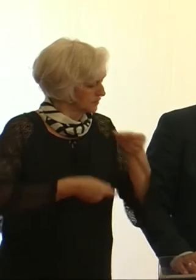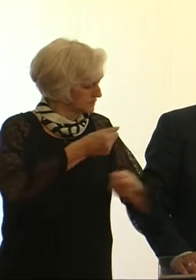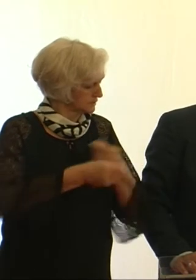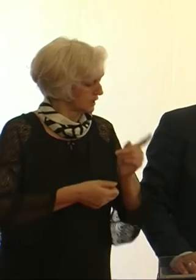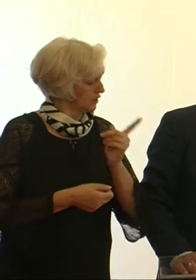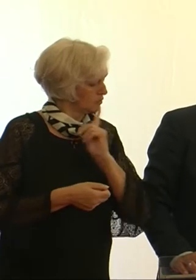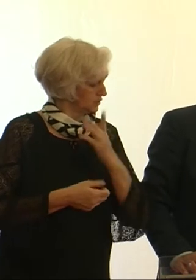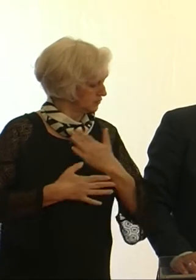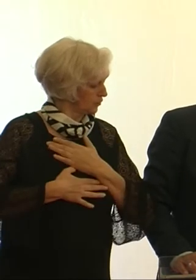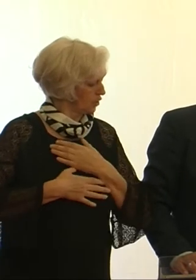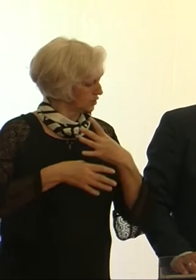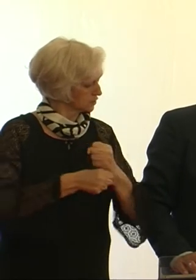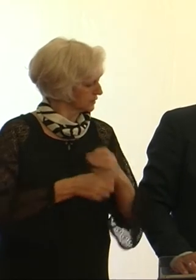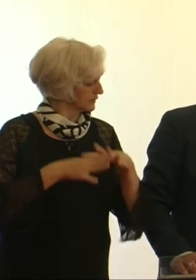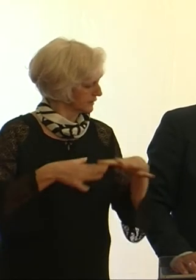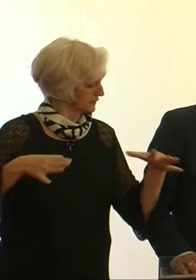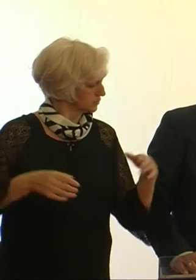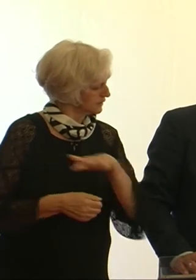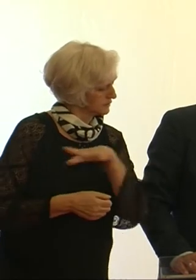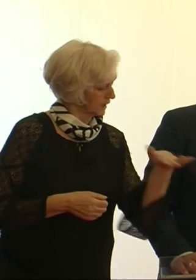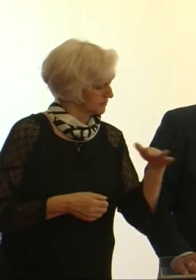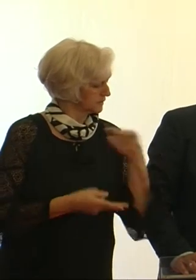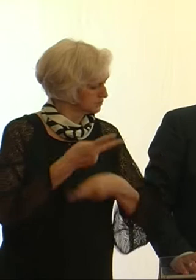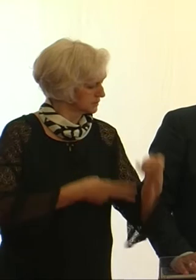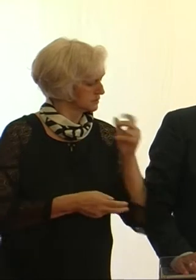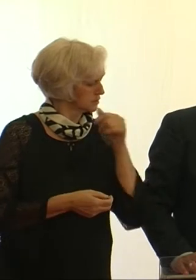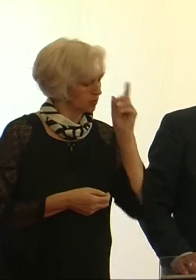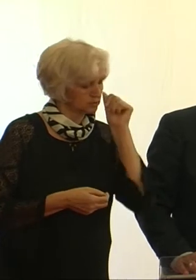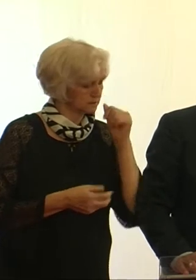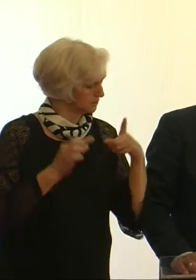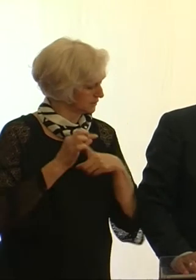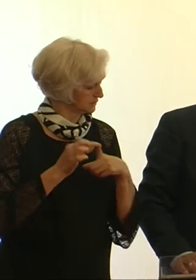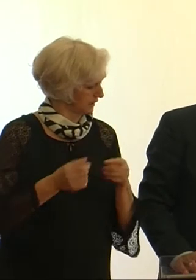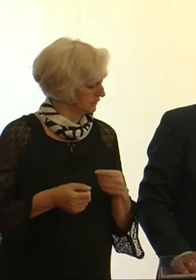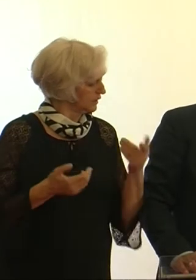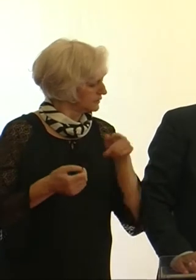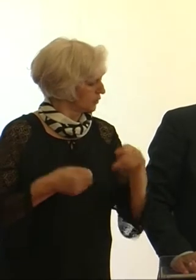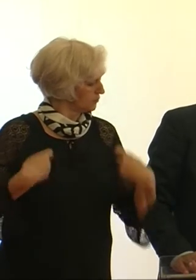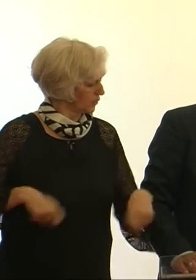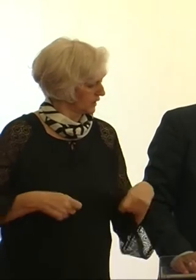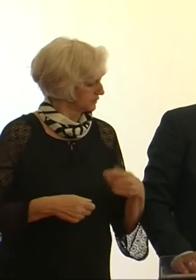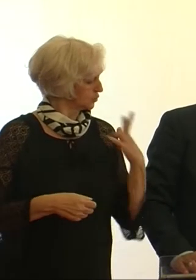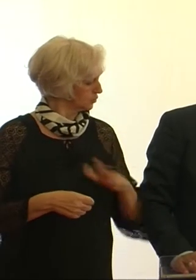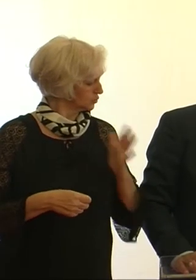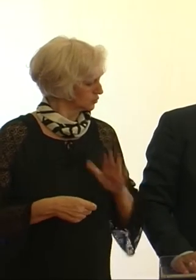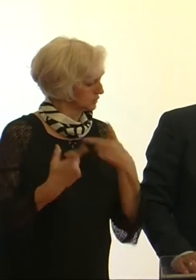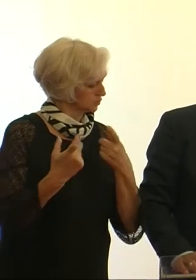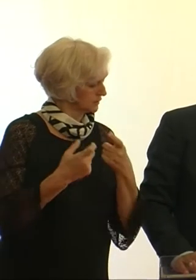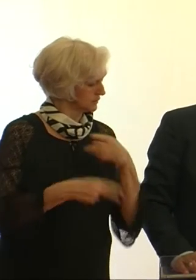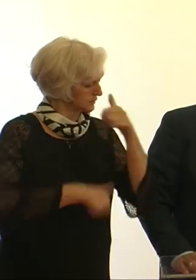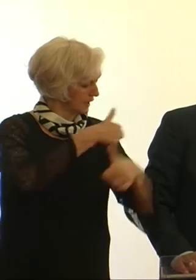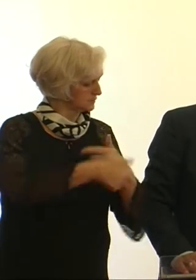za investiranje, koja svoj održivi razvoj temelji na industrijskim i ljudskim potencijalima te bogatom